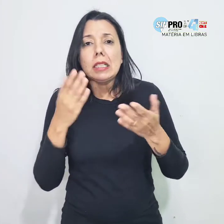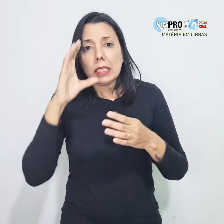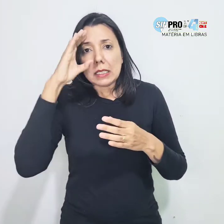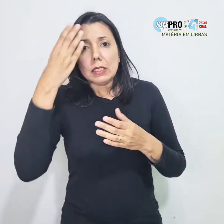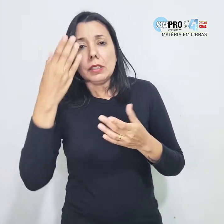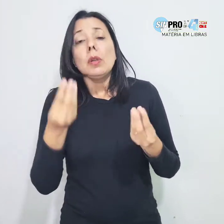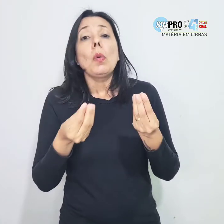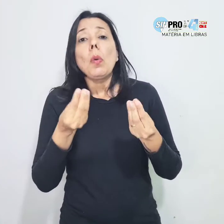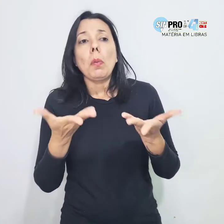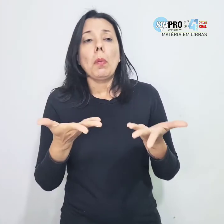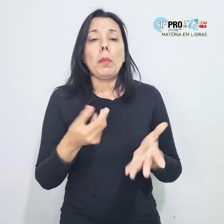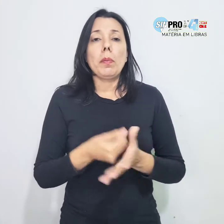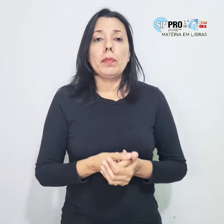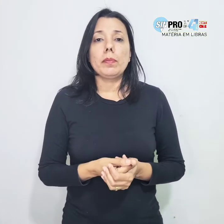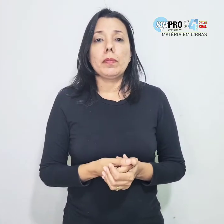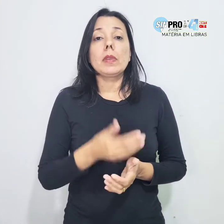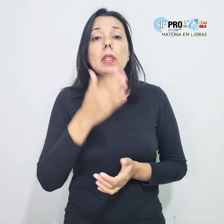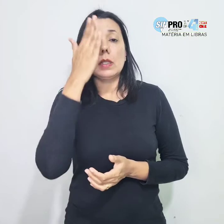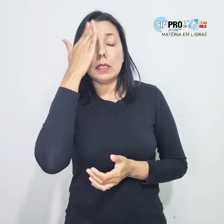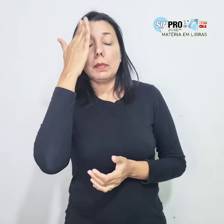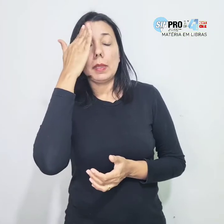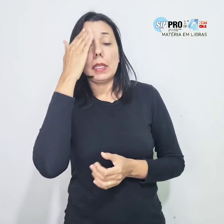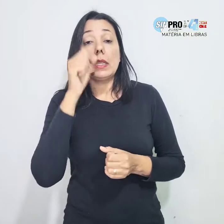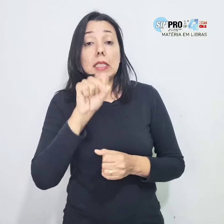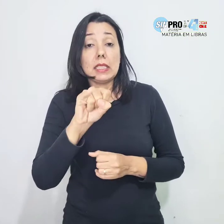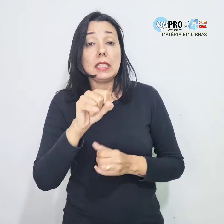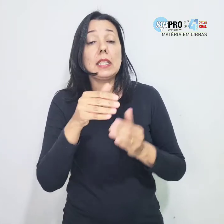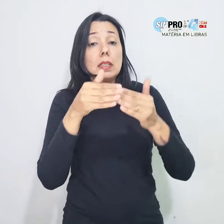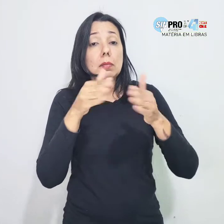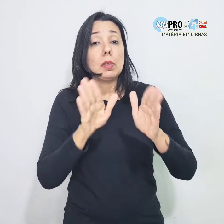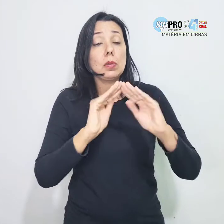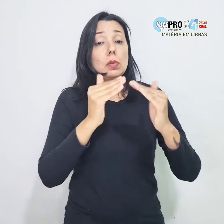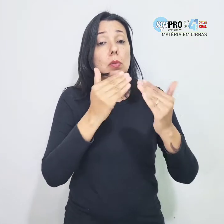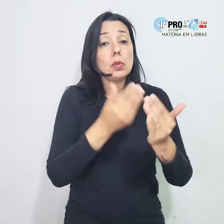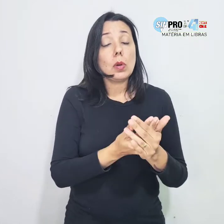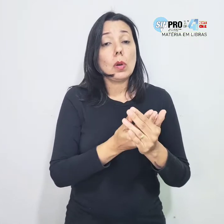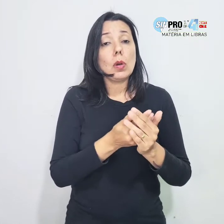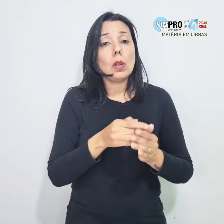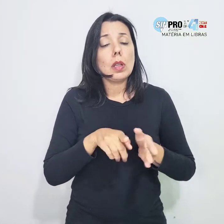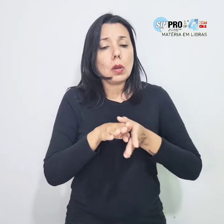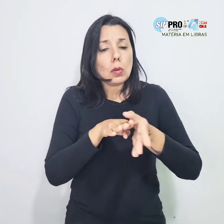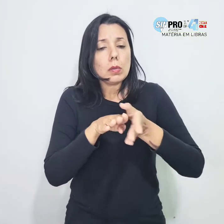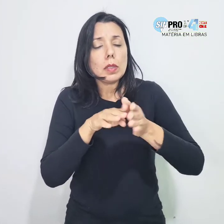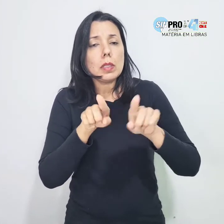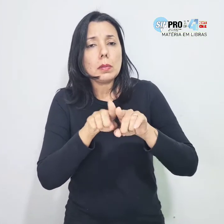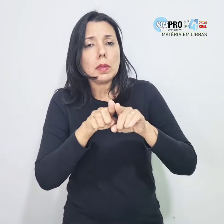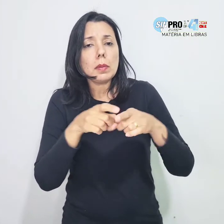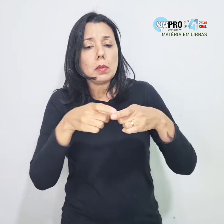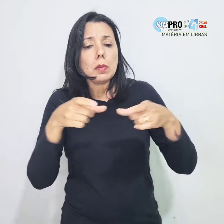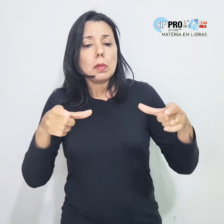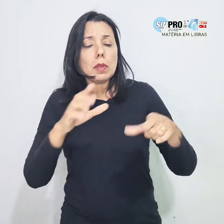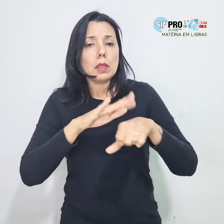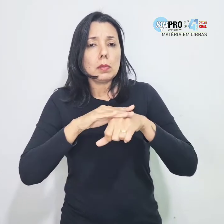decisões. Saber se a reabertura de escolas contribuiria para o aumento da pandemia no país.